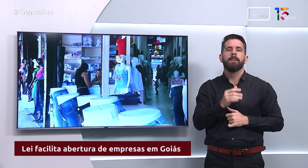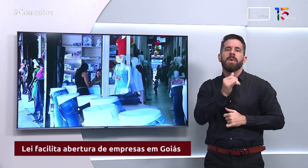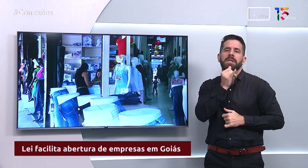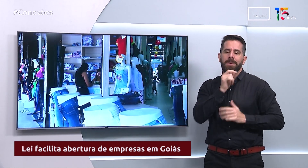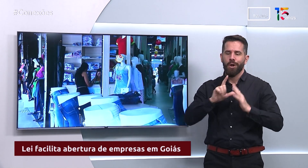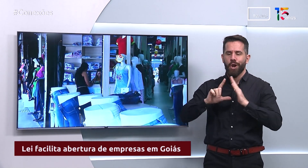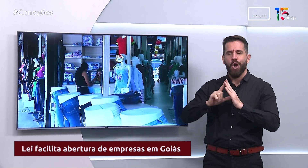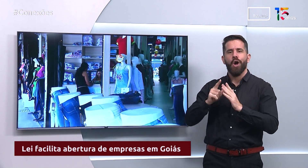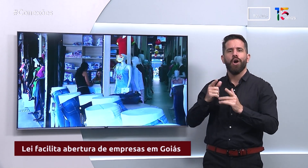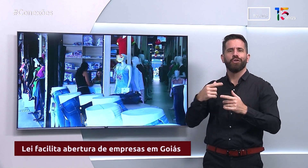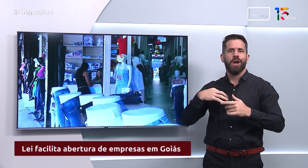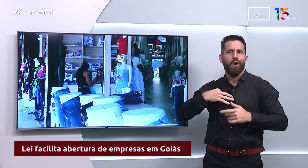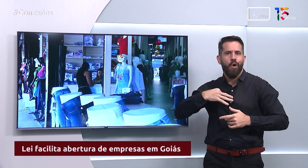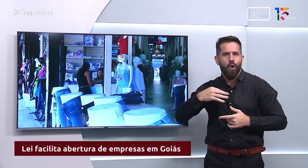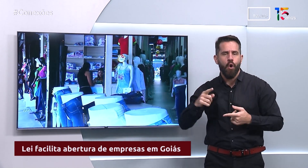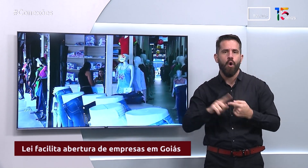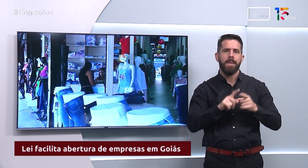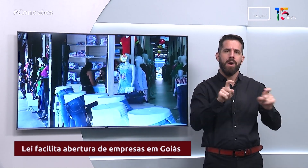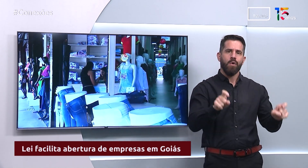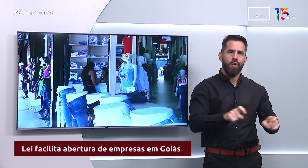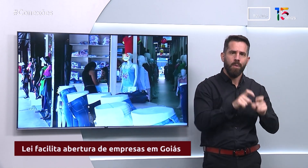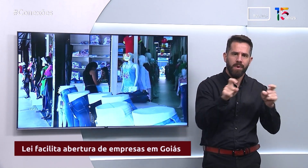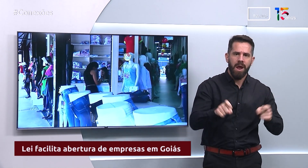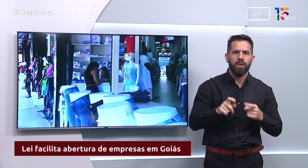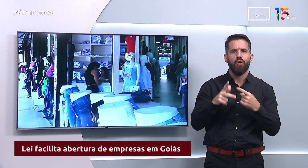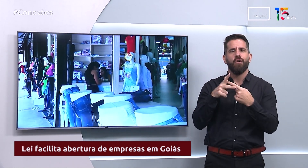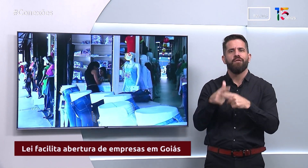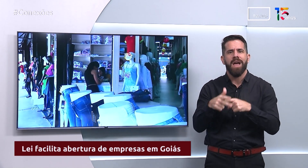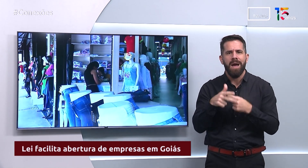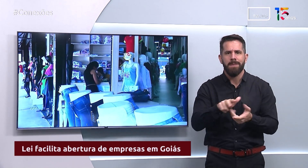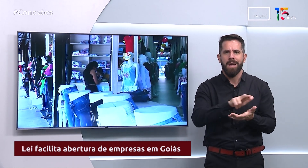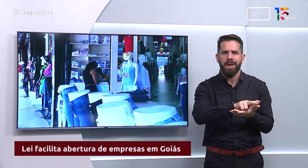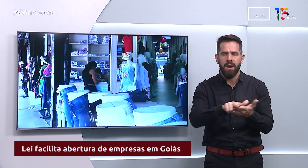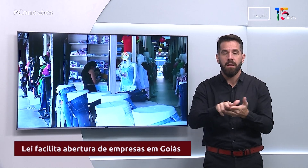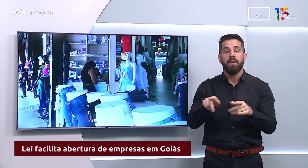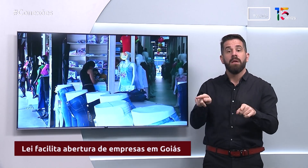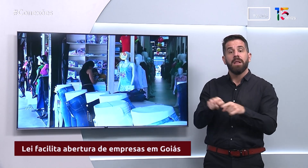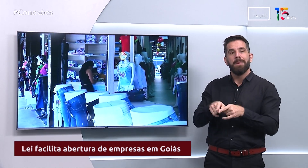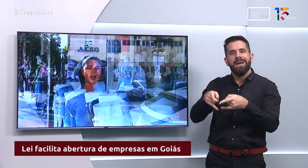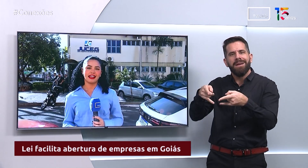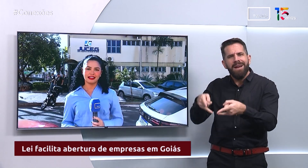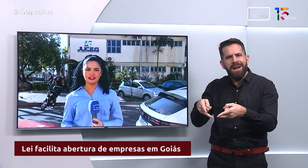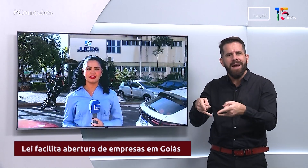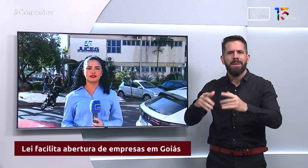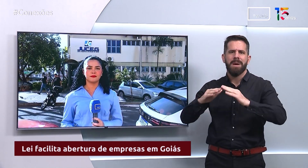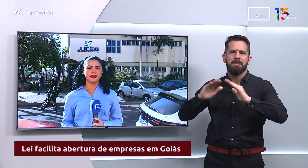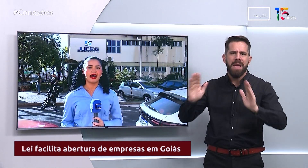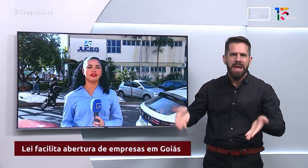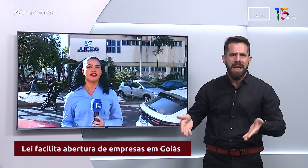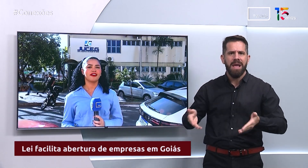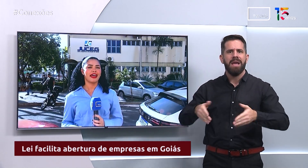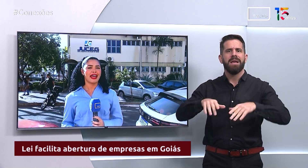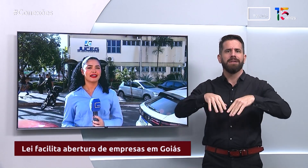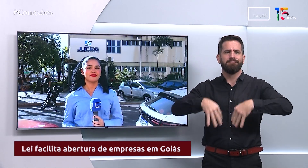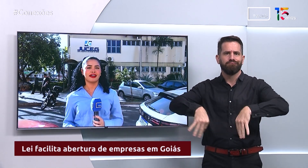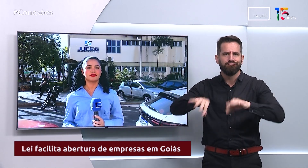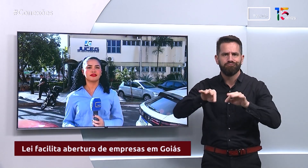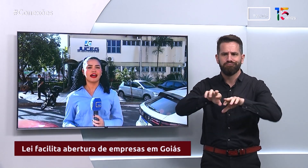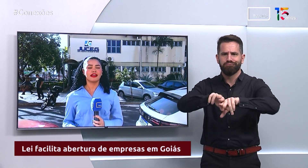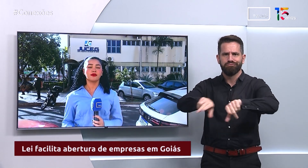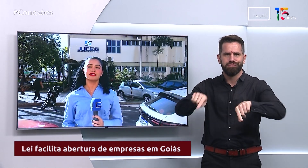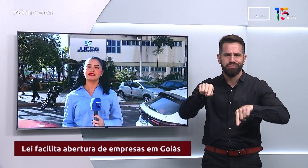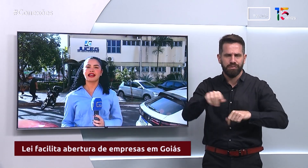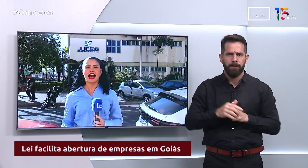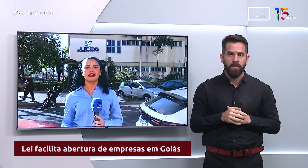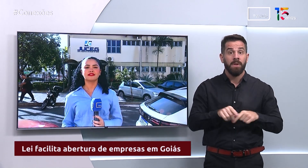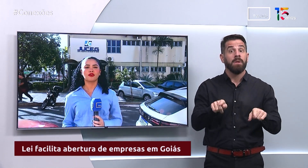de roupas, computadores, ferramentas e lojas de cama, mesa e banho. Além disso, a nova regra vai ajudar